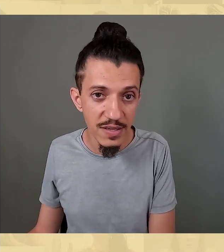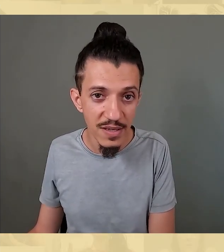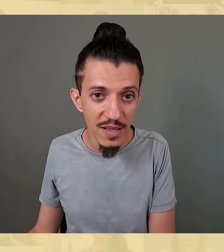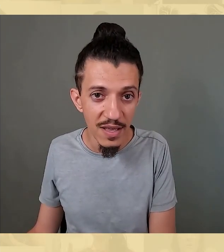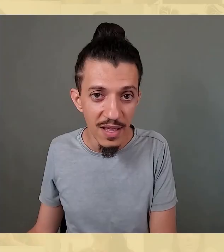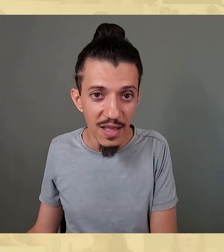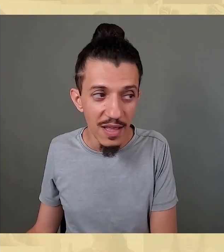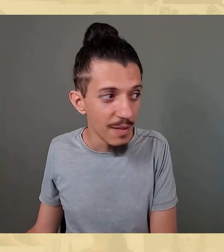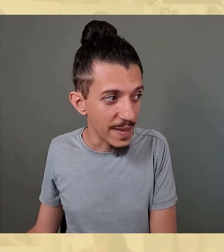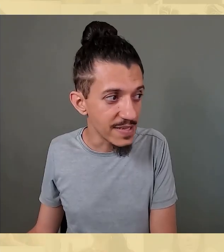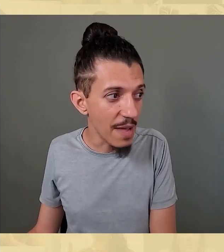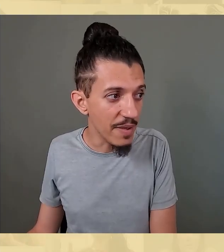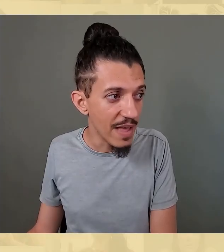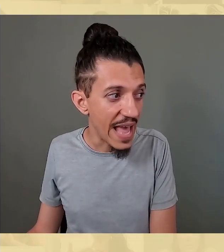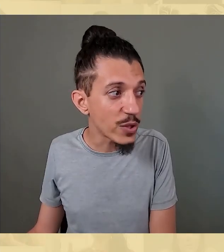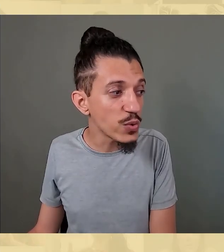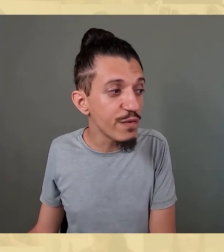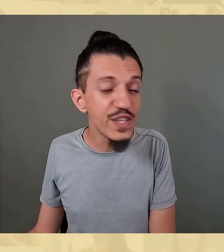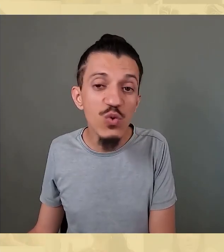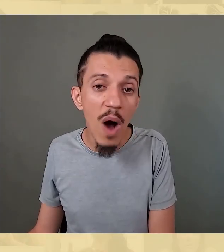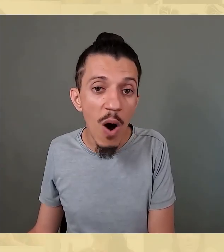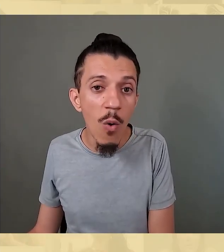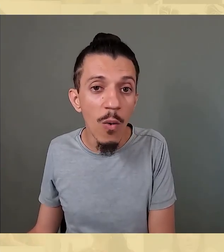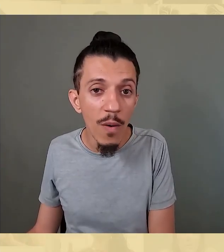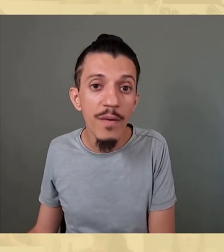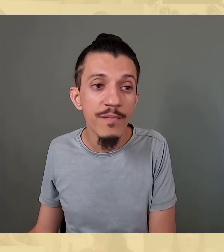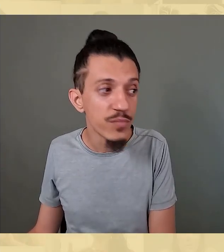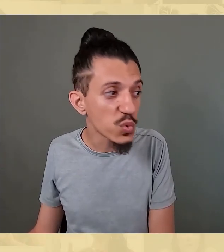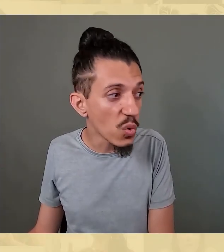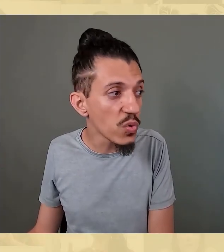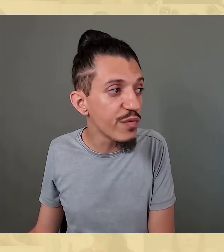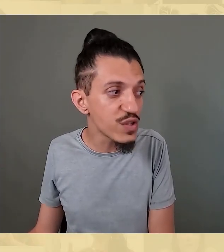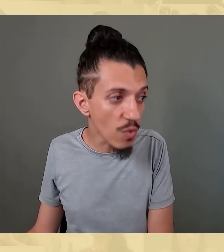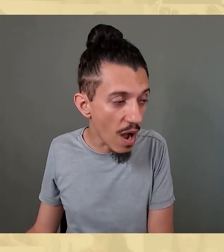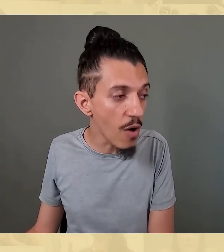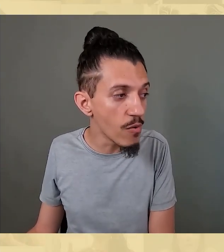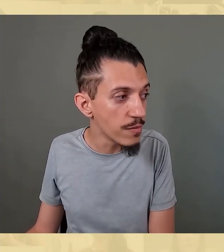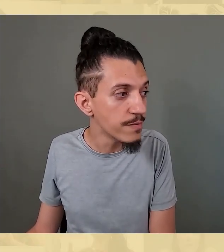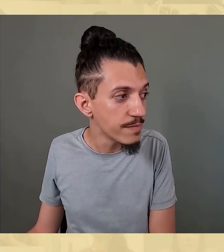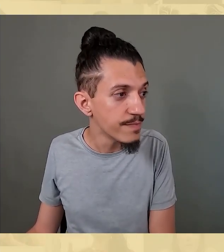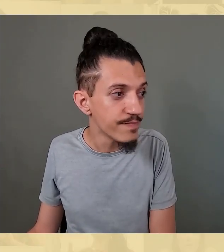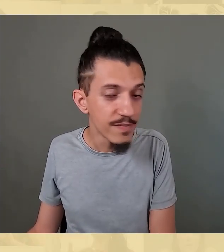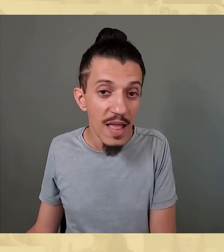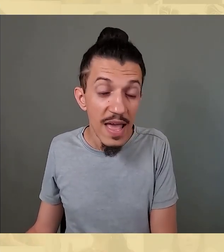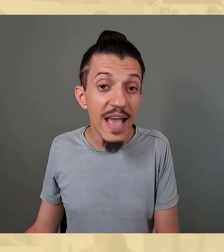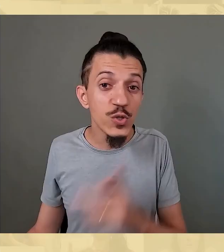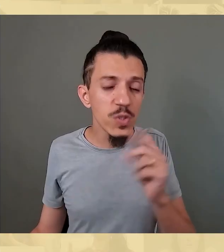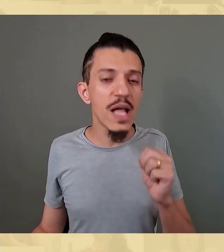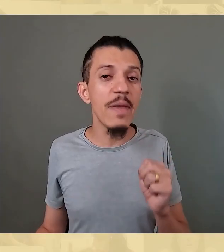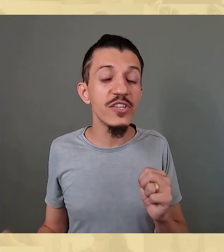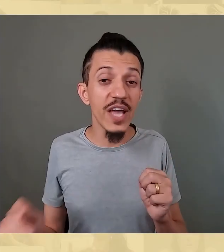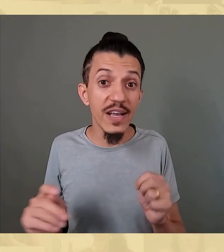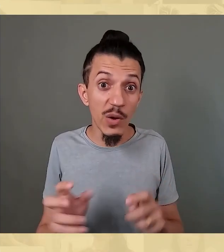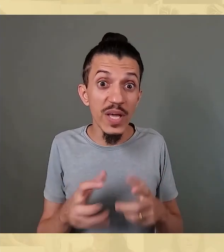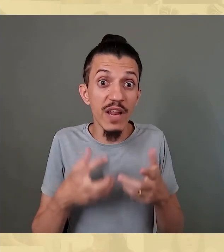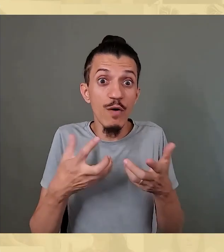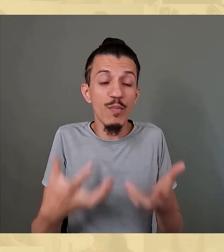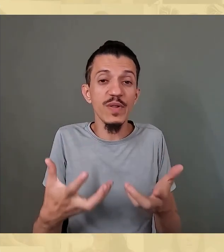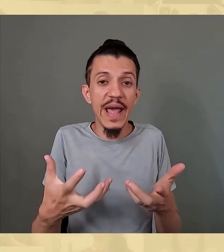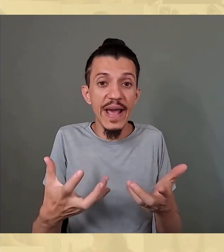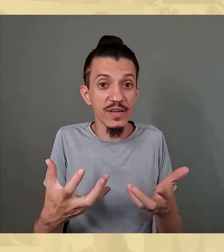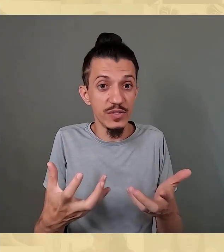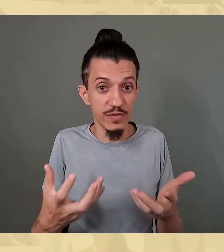português. Percebe? É tudo visual. Tudo visual. E é justamente aí que está o